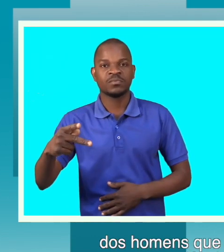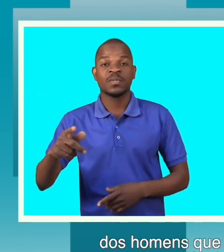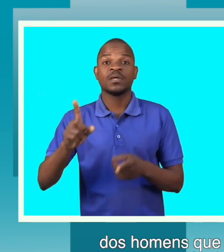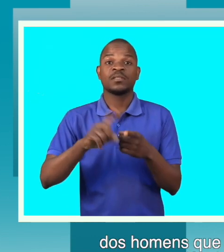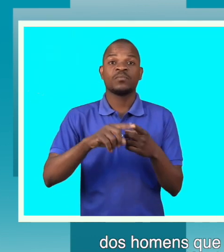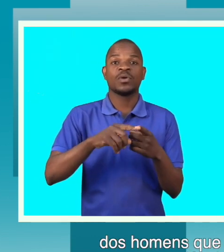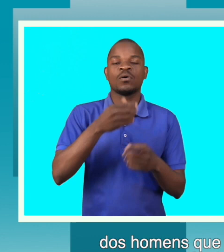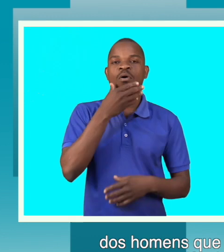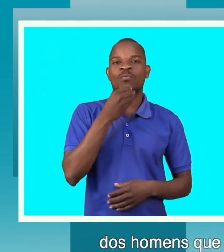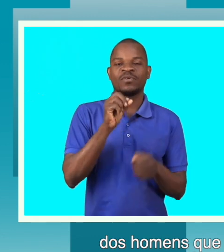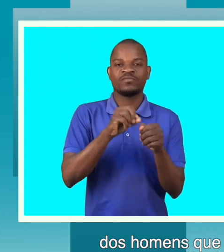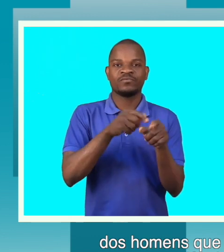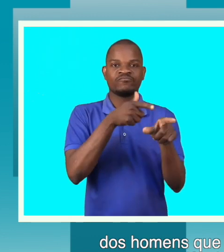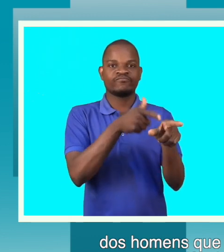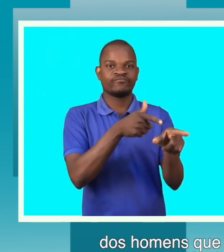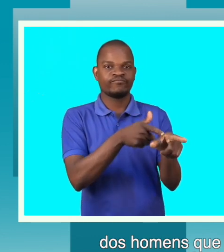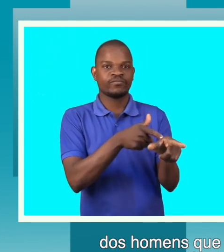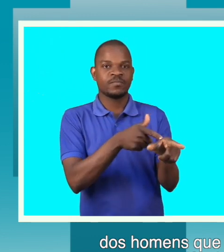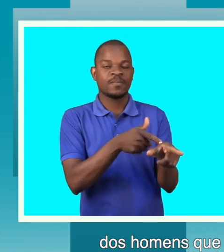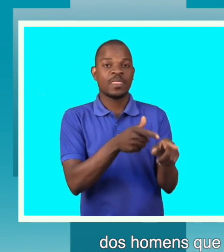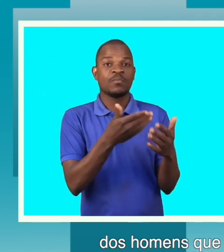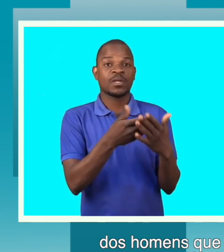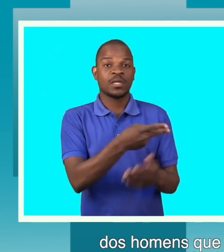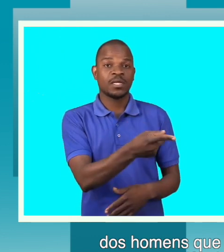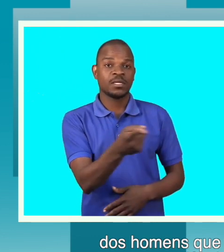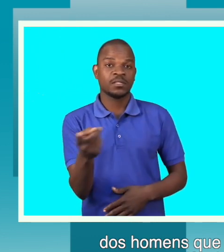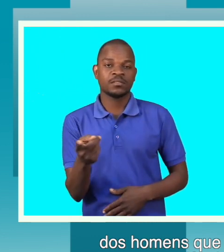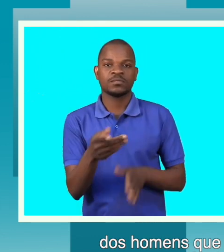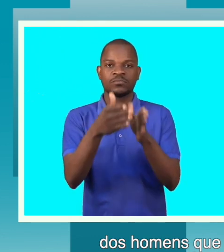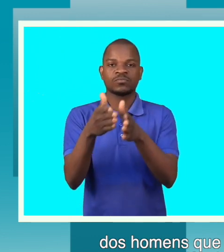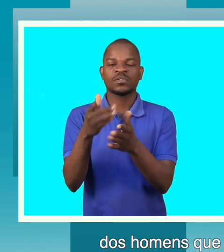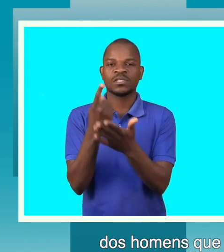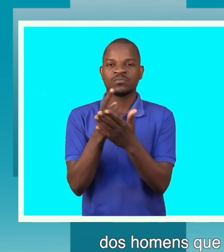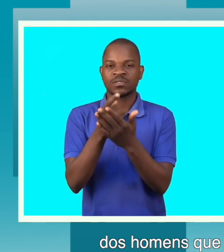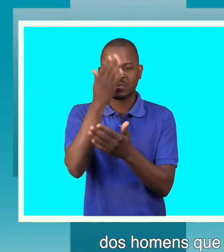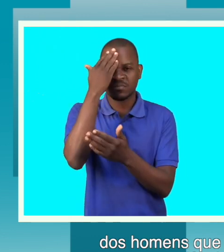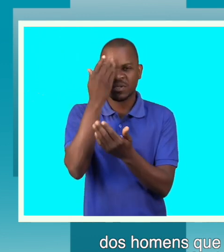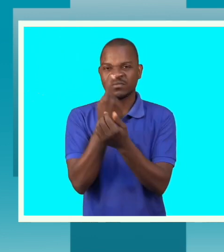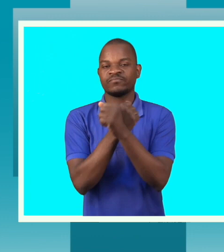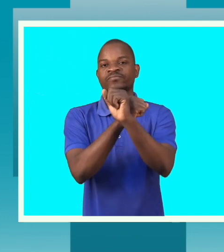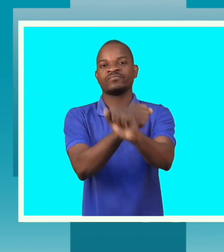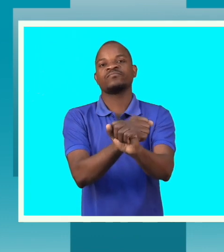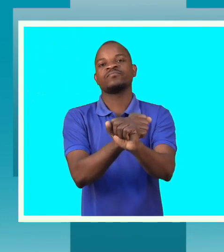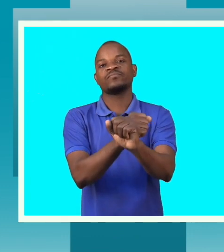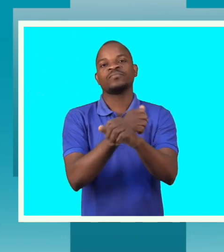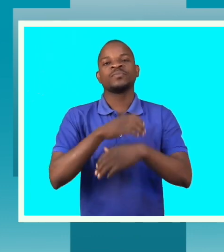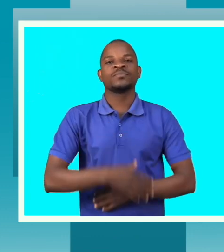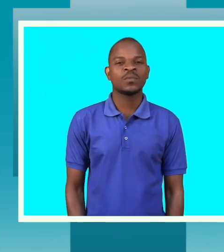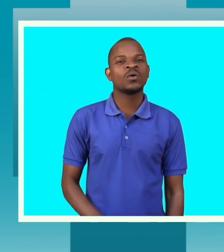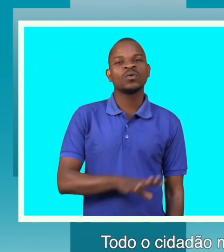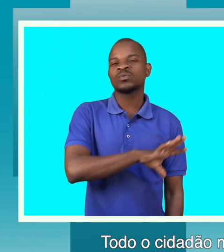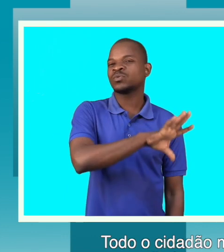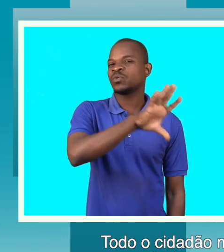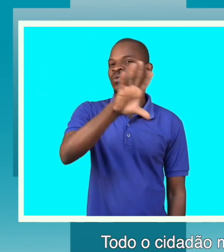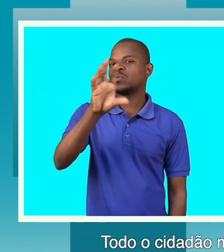fazem sexo com outros homens, para que entre esses grupos a consciência de forma de prevenção seja maior para poder se prevenir.